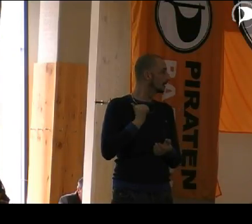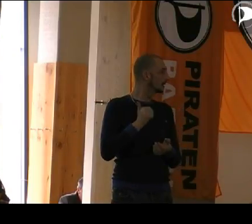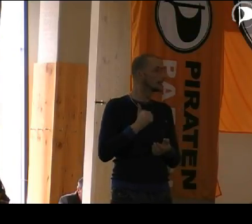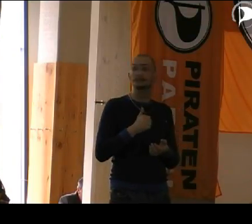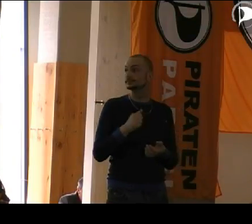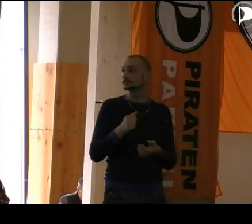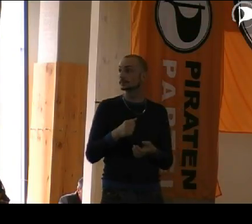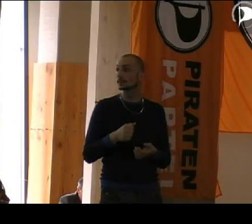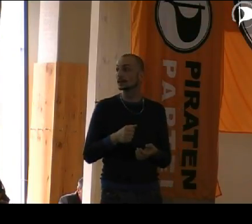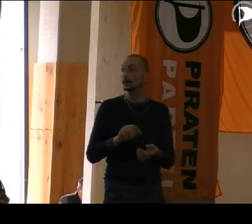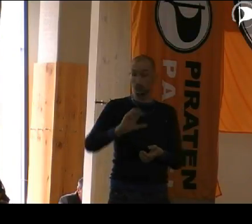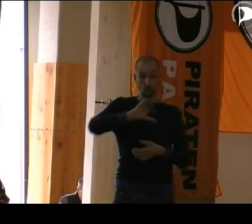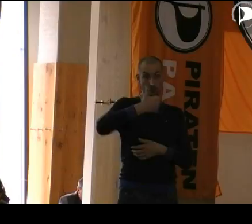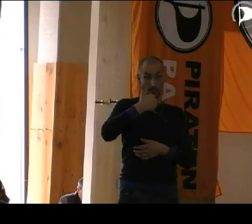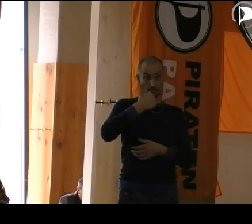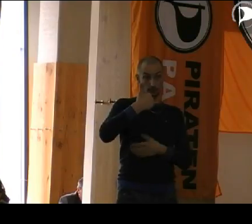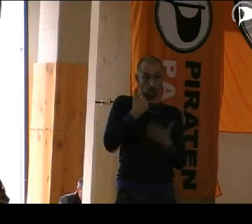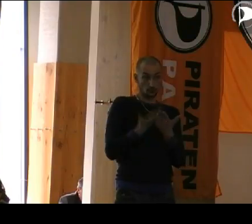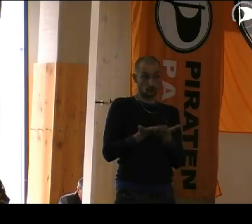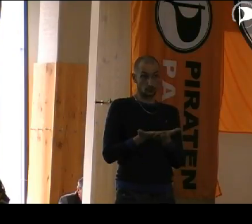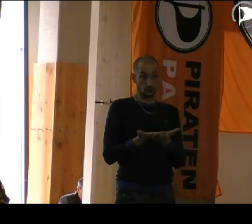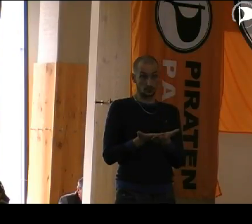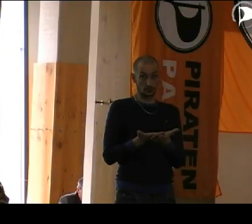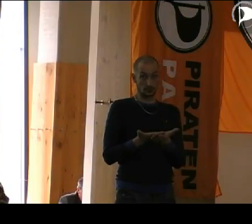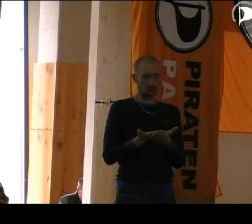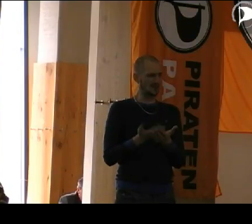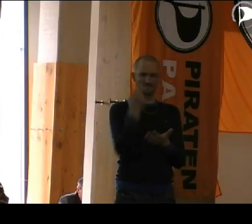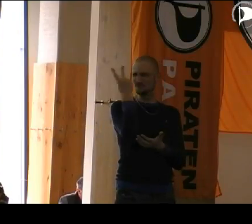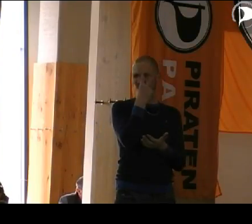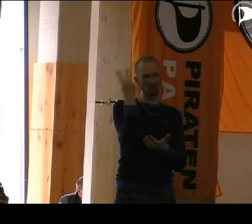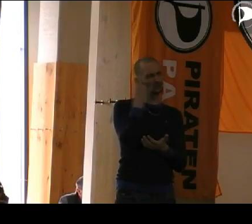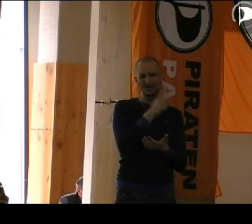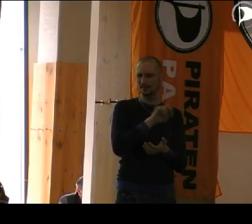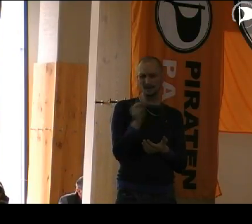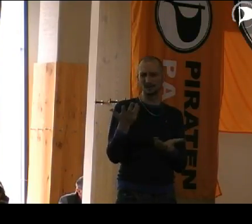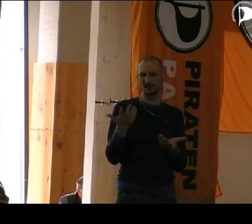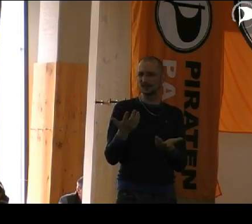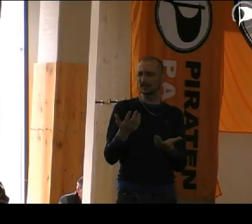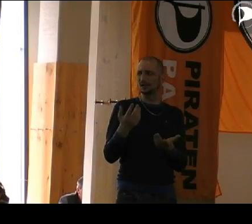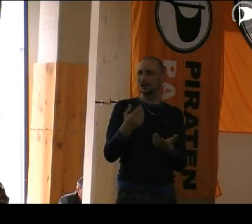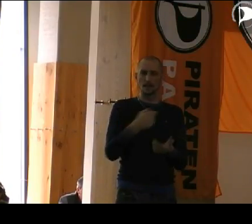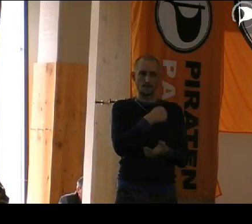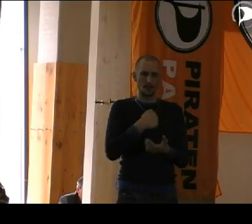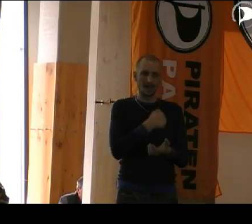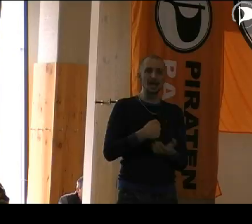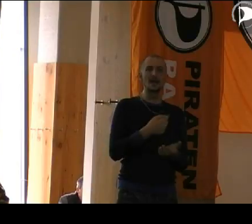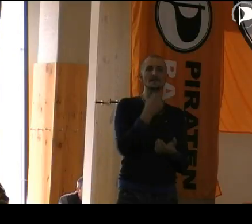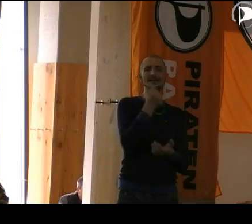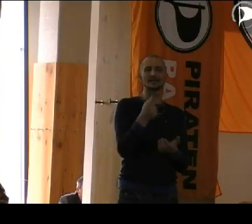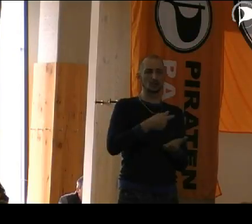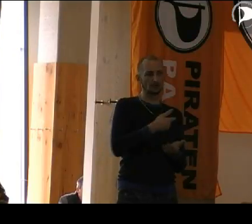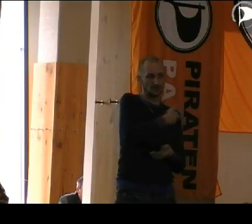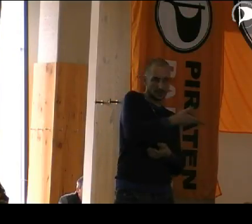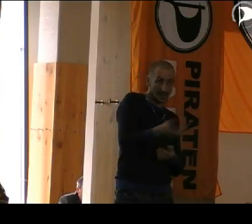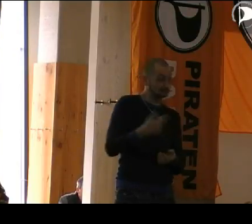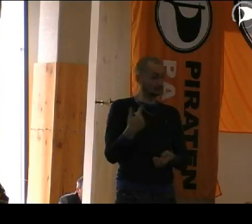also erstmal ist es so dass ich nicht verstehe wieso die beiträge der intuitiven parteienfinanzierung stadtteils knapp muss